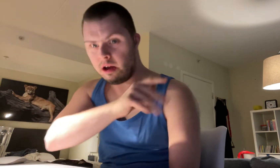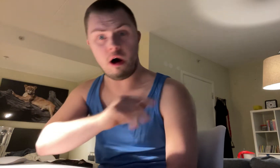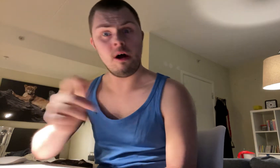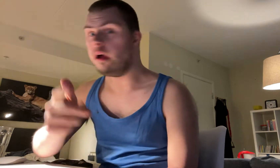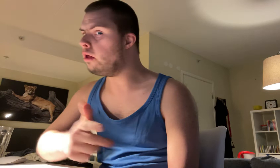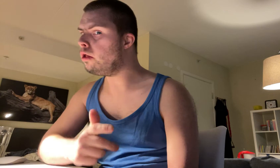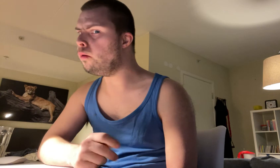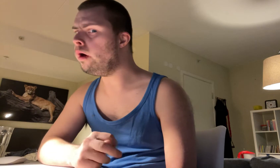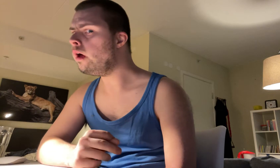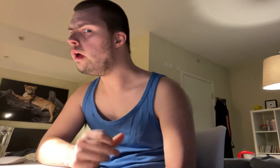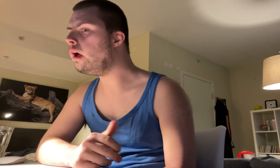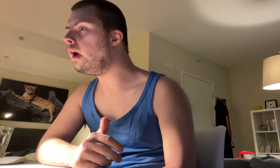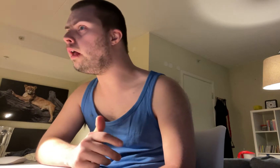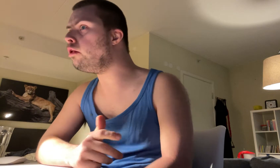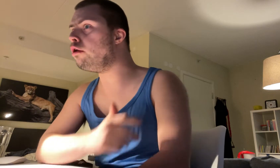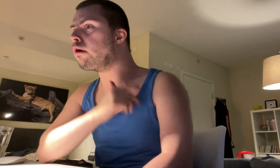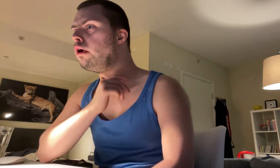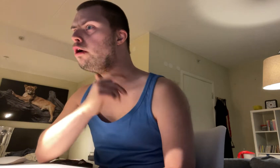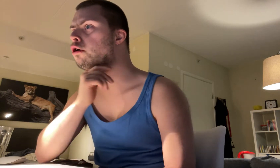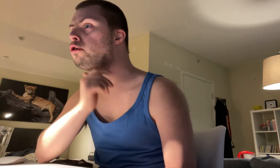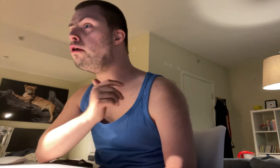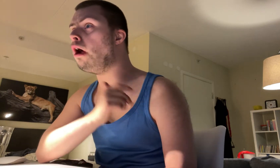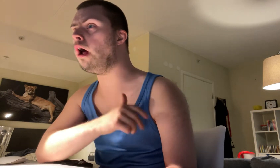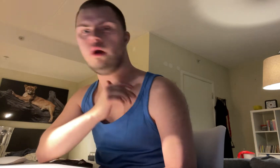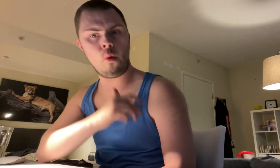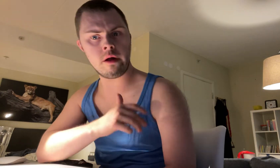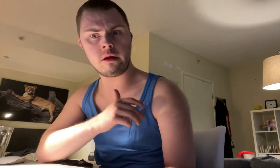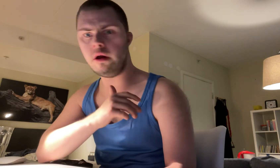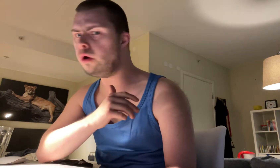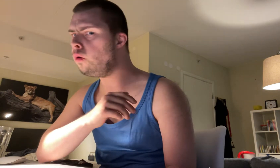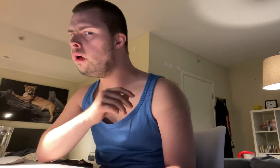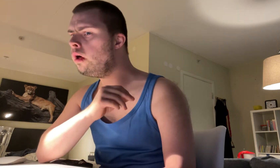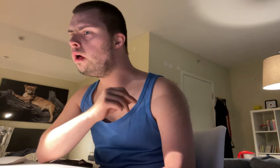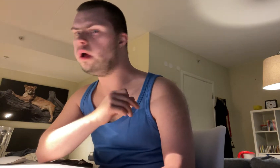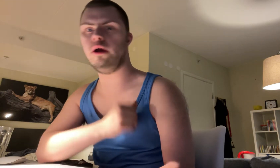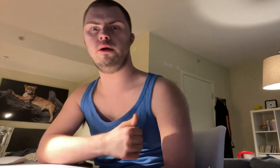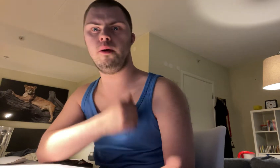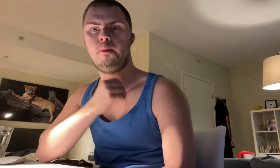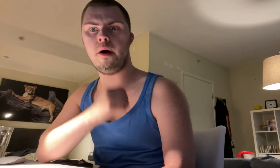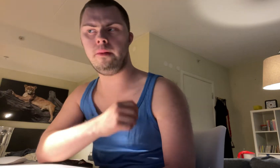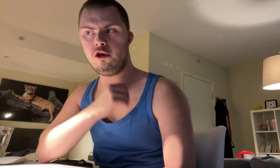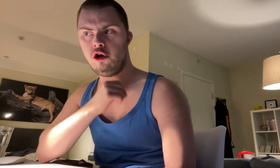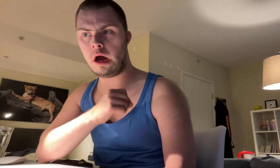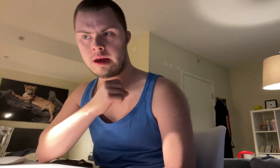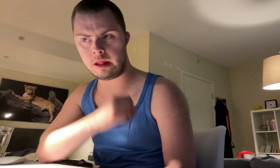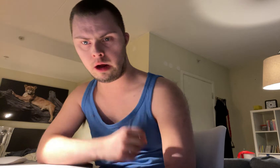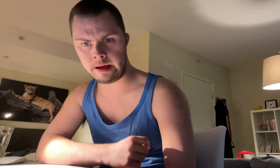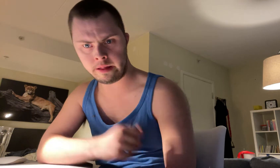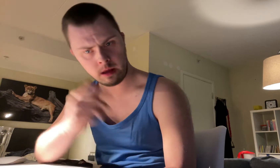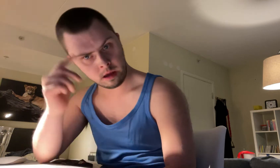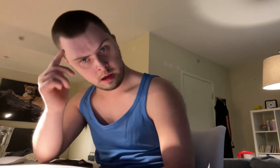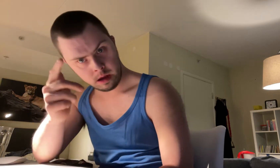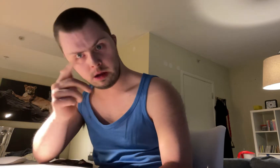Ja, nu ska du köra låt nu. Är du på min nya kanalen?